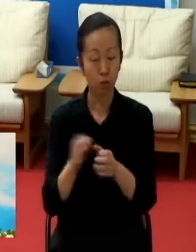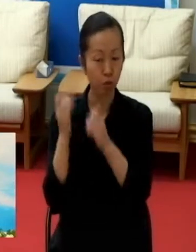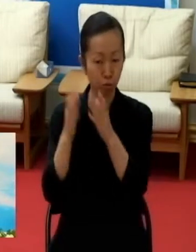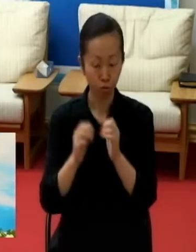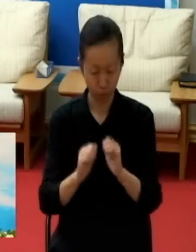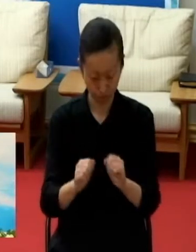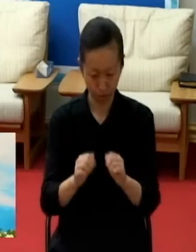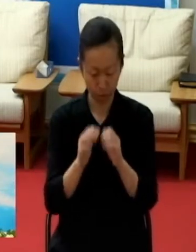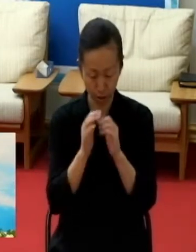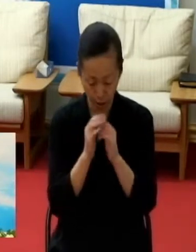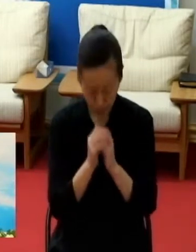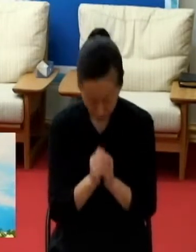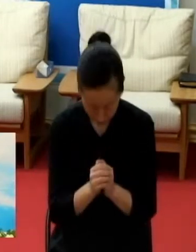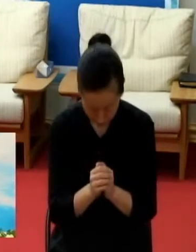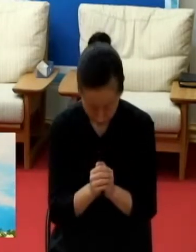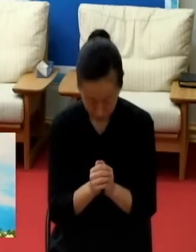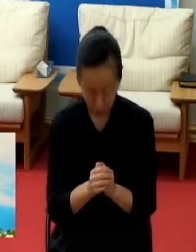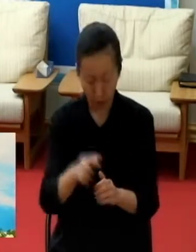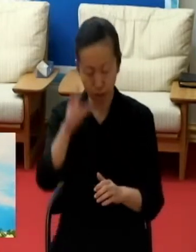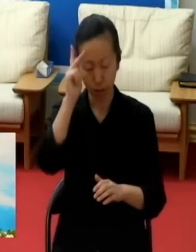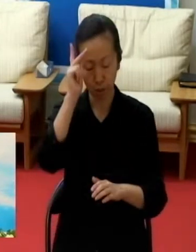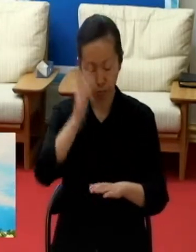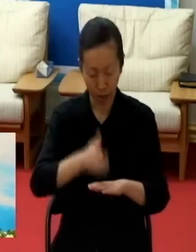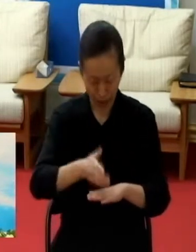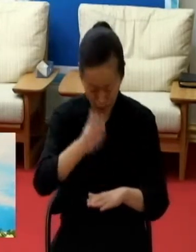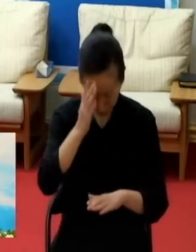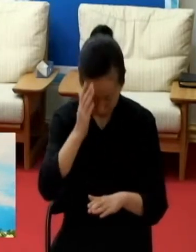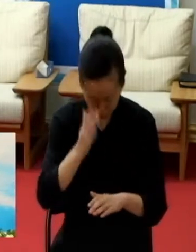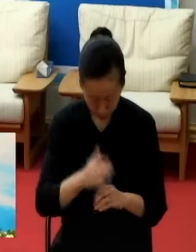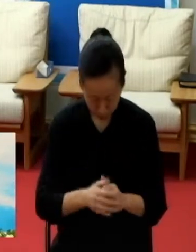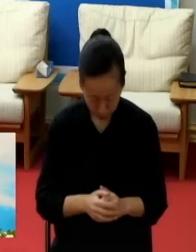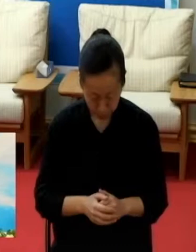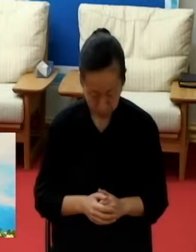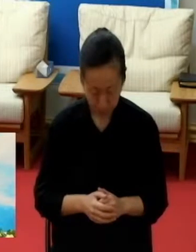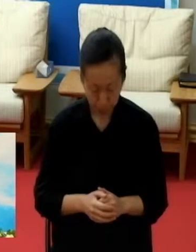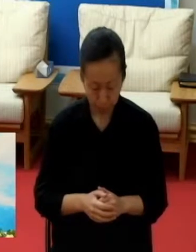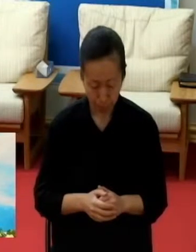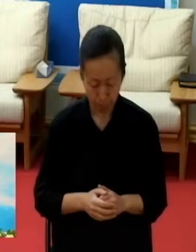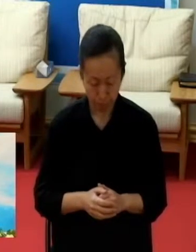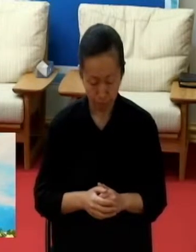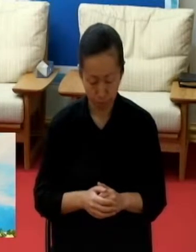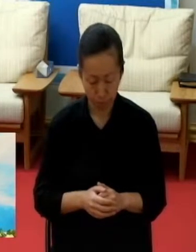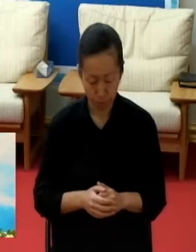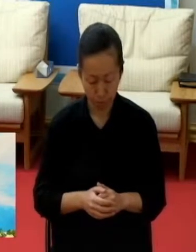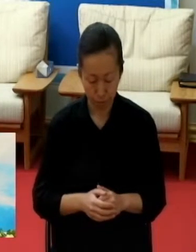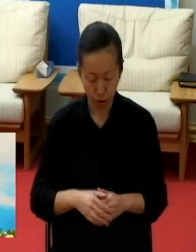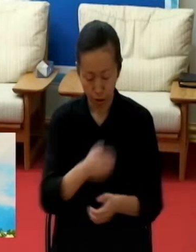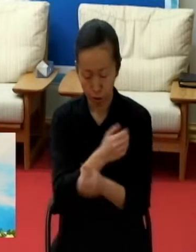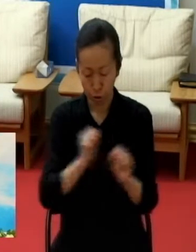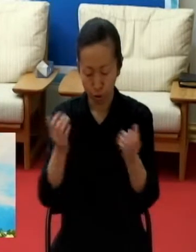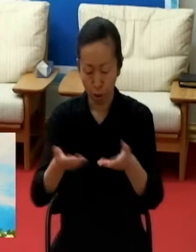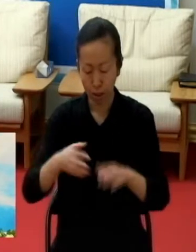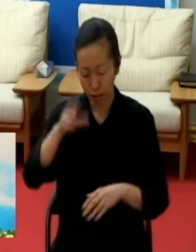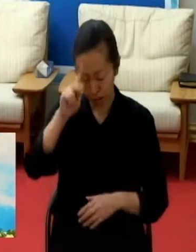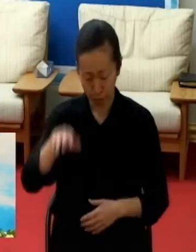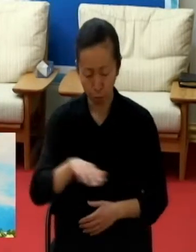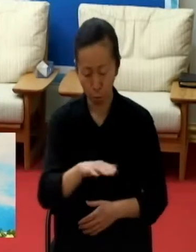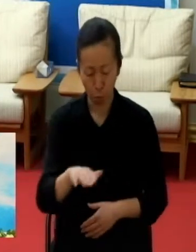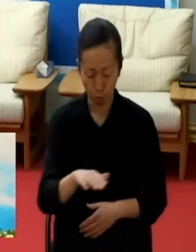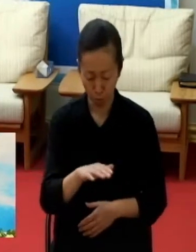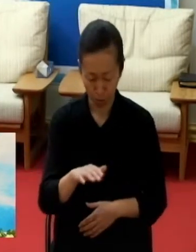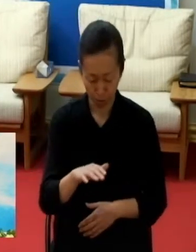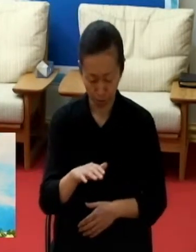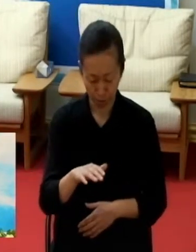ます 기도하겠습니다. 하나님 감사합니다. 神様感謝します 구원받은 하나님의 자녀들 救われた神の子